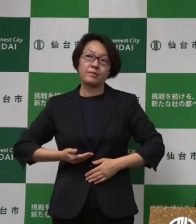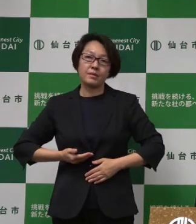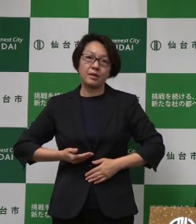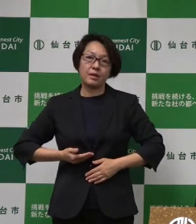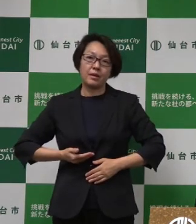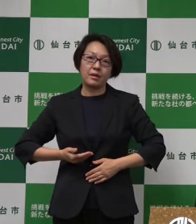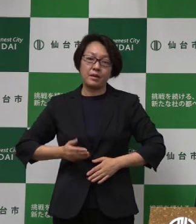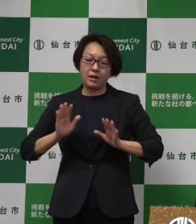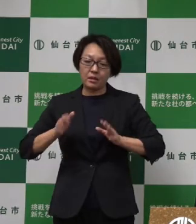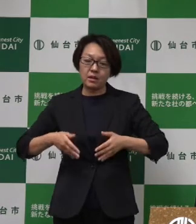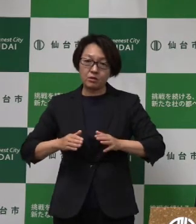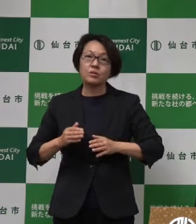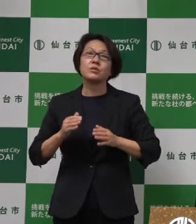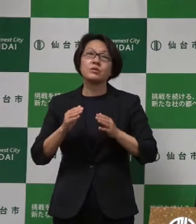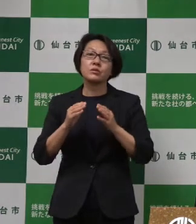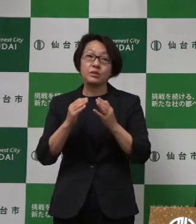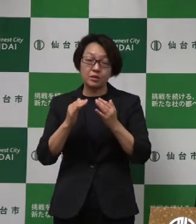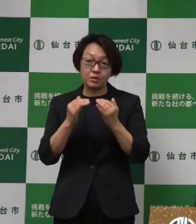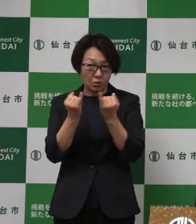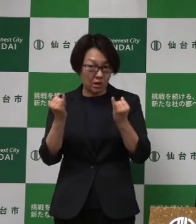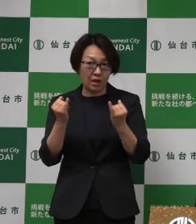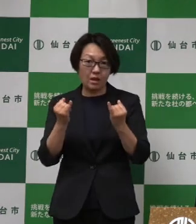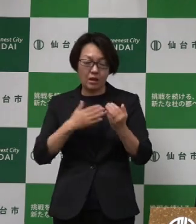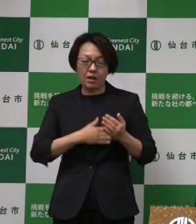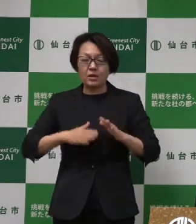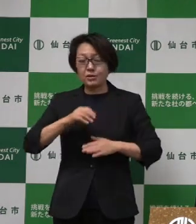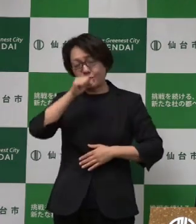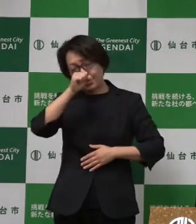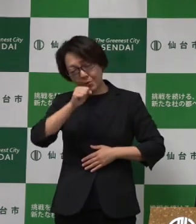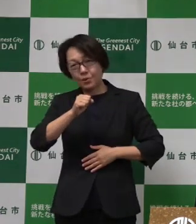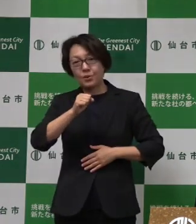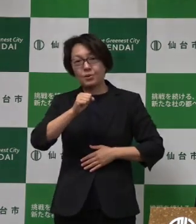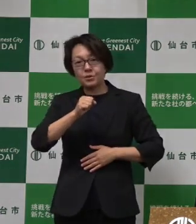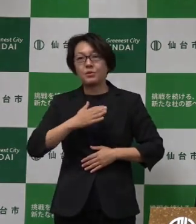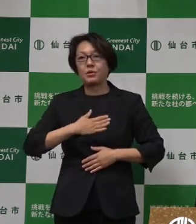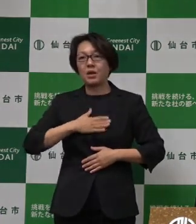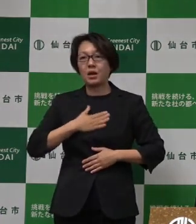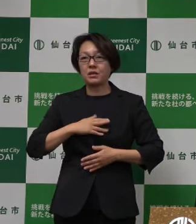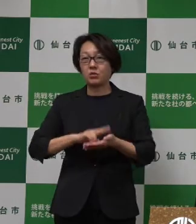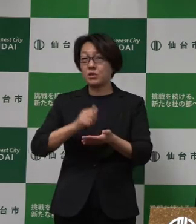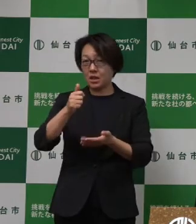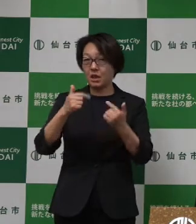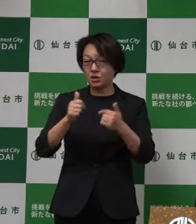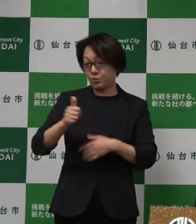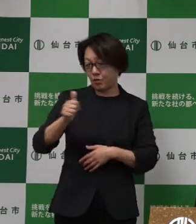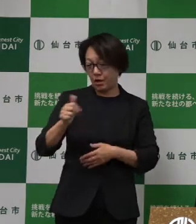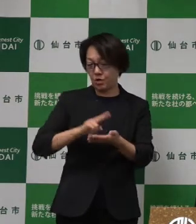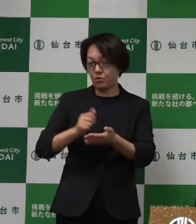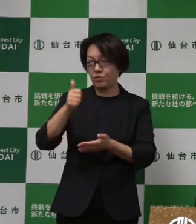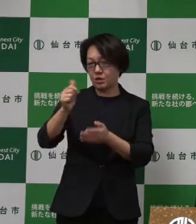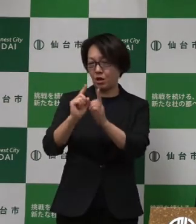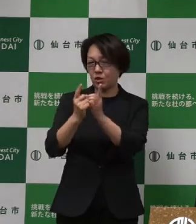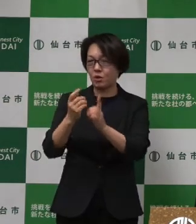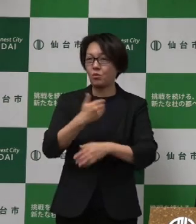にやはり体調の状況をよくご存知のお医者様がしっかり対応するというのが